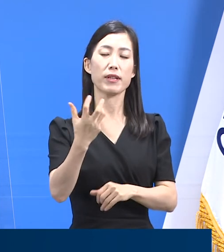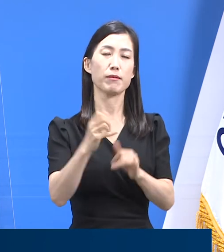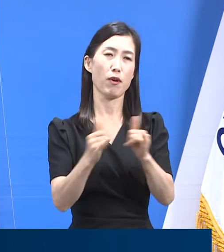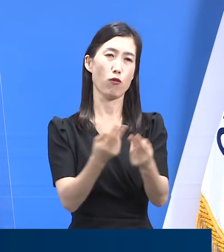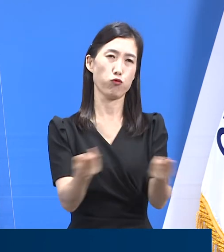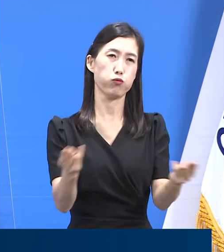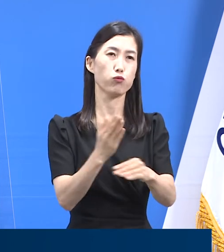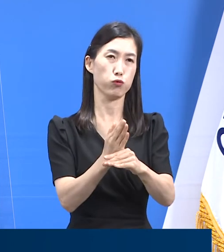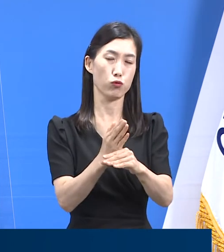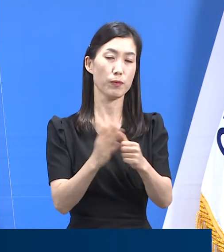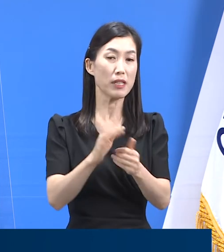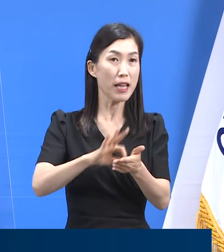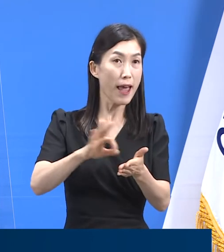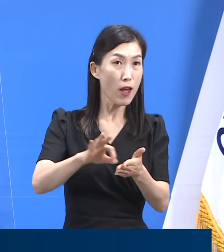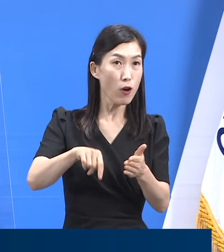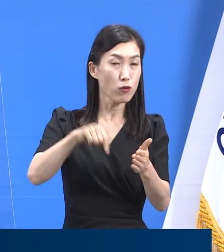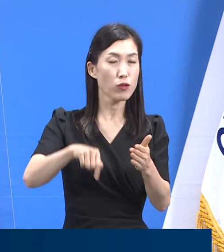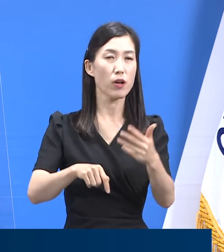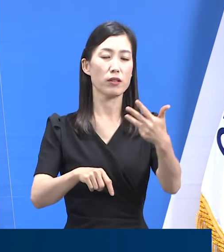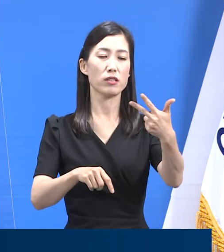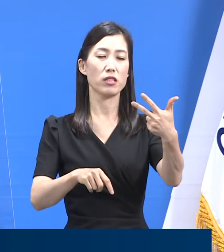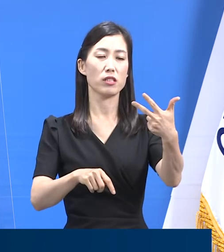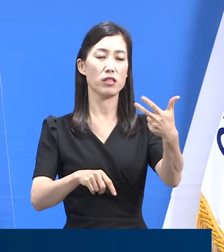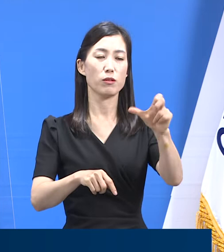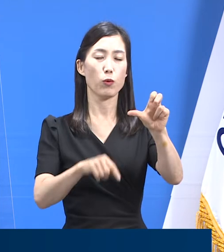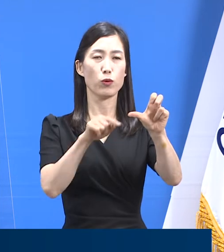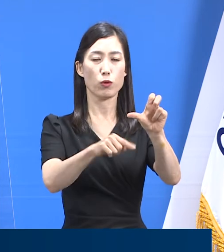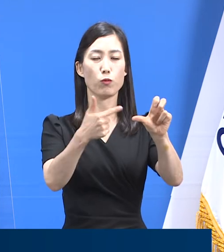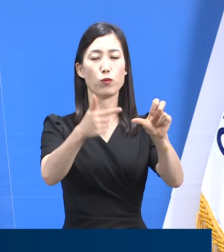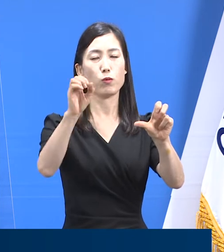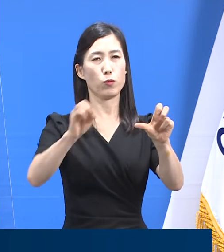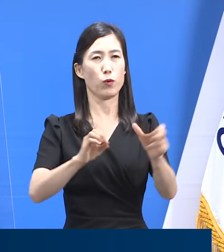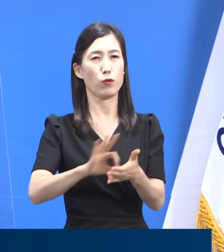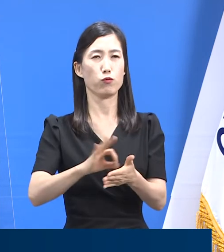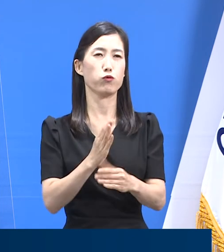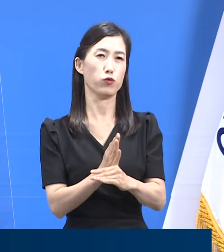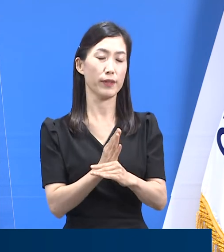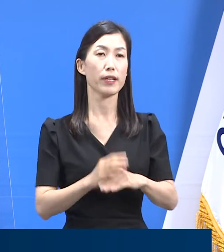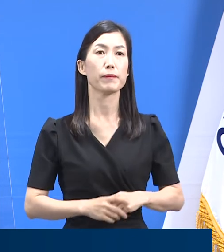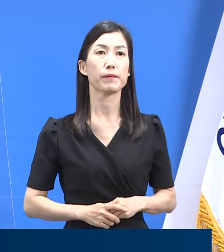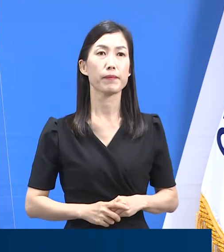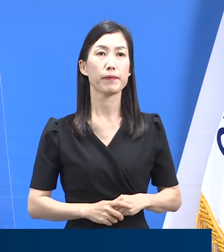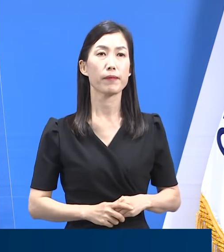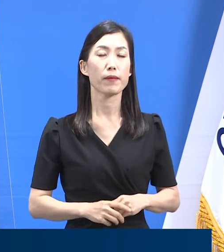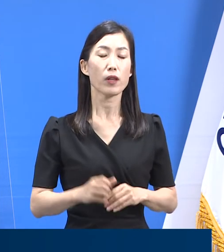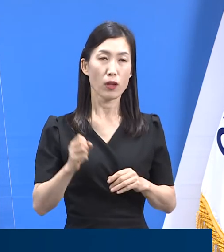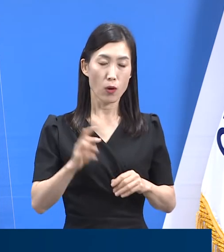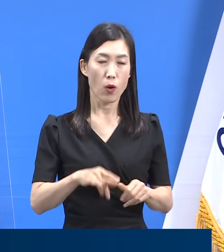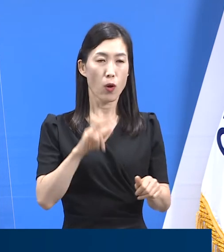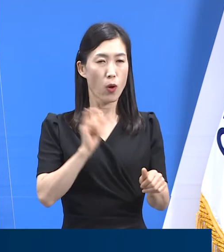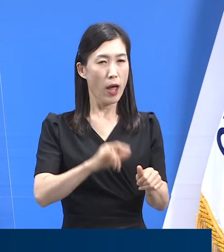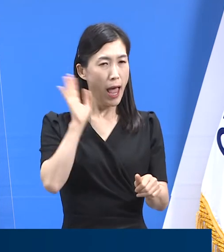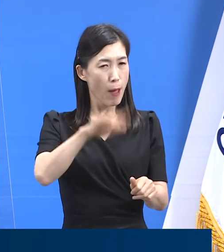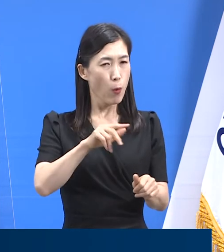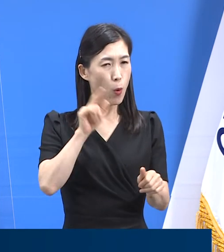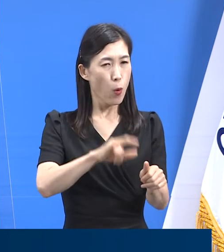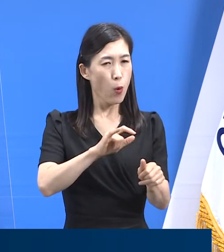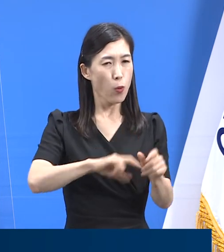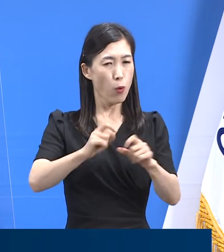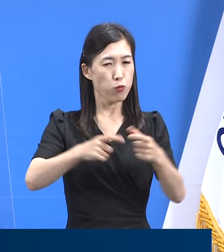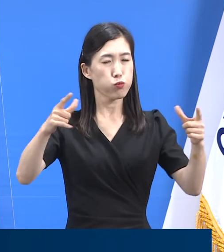있으며, 현재 가동률은 75.6%입니다. 또한 향후 확진자 급증 가능성에